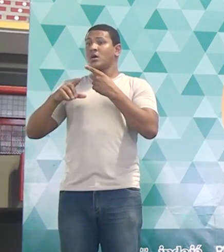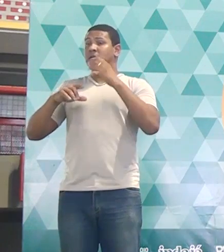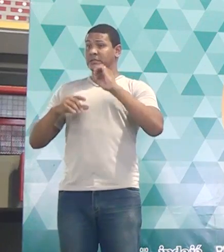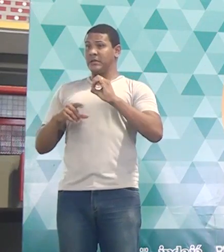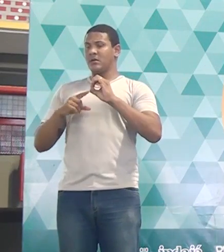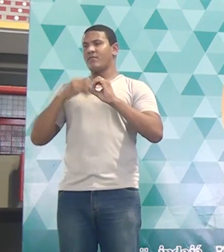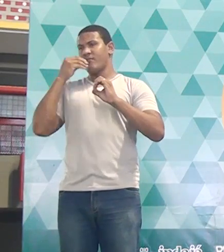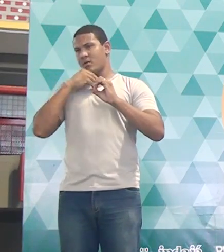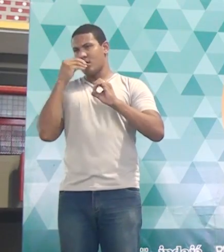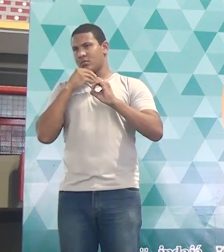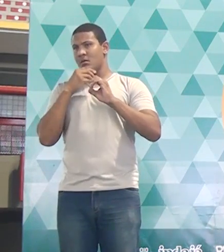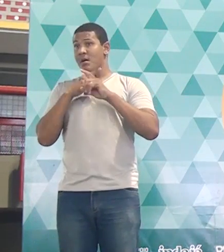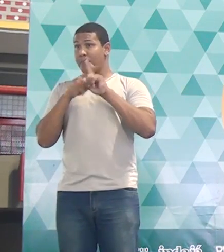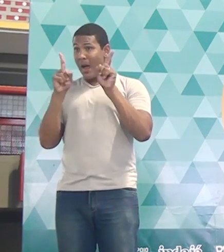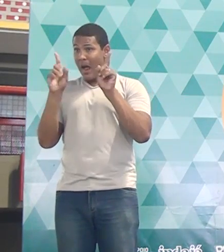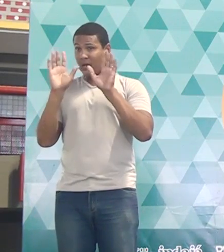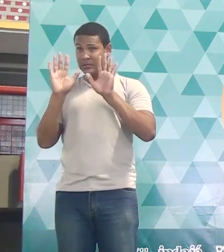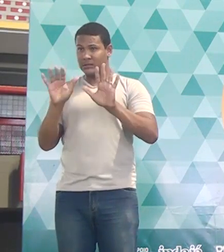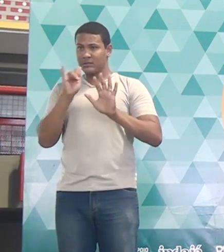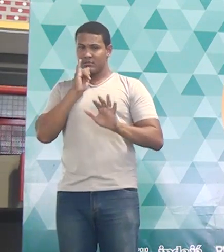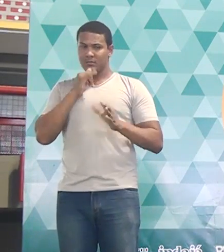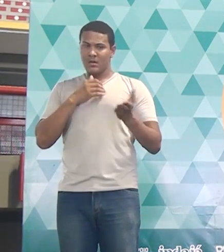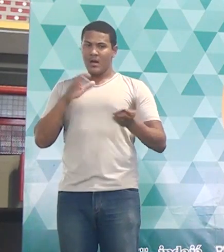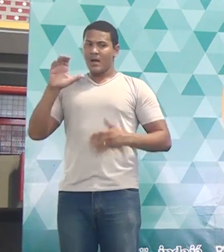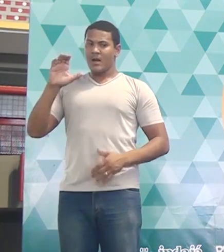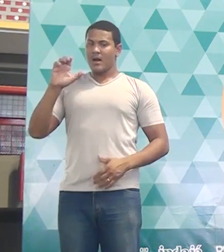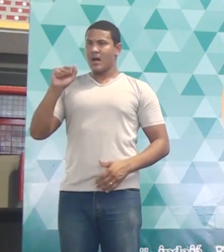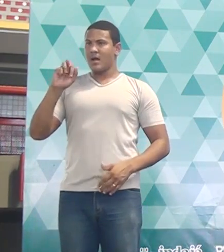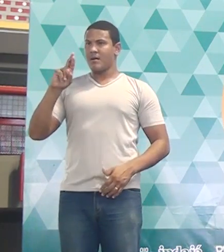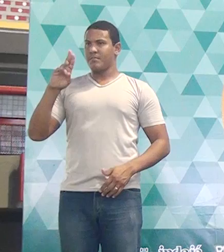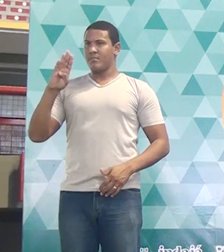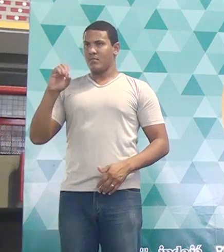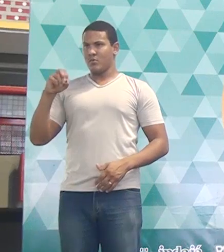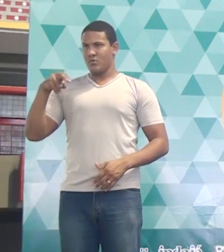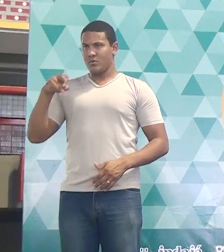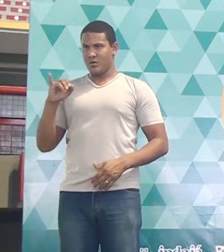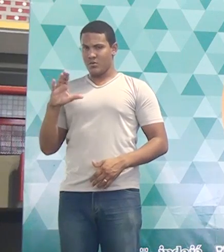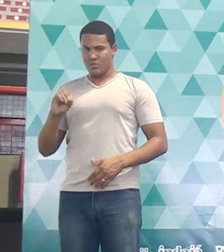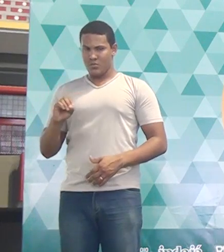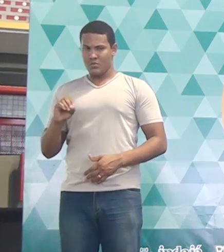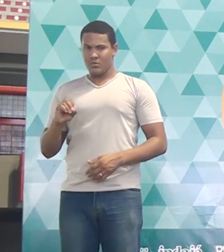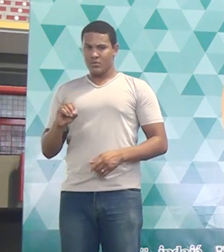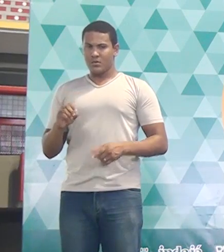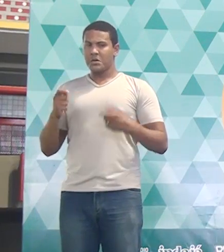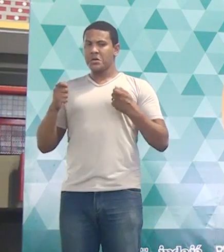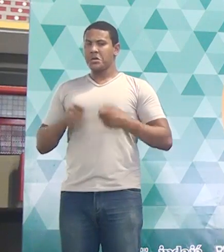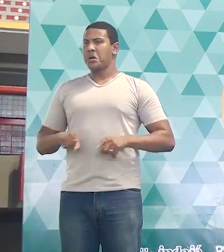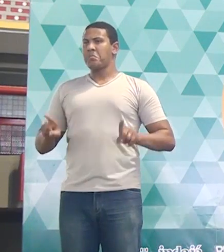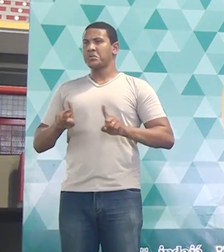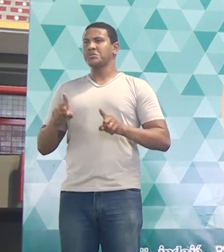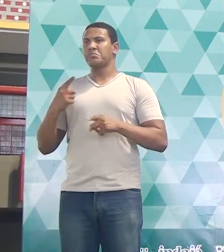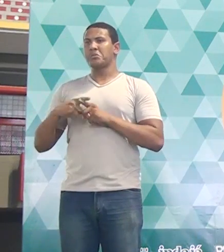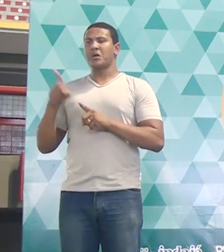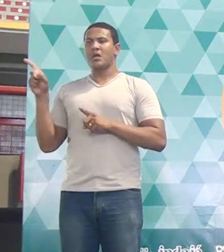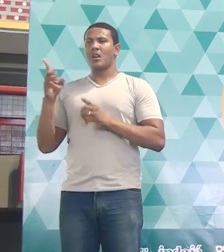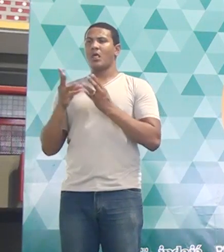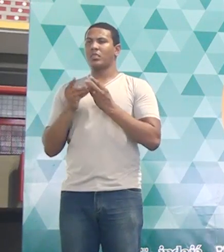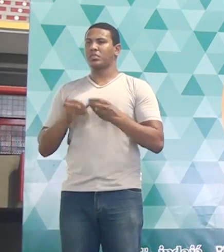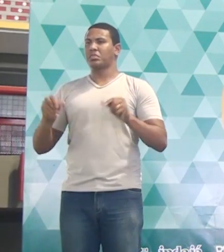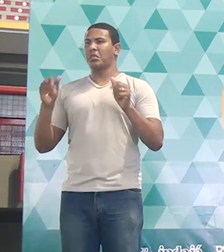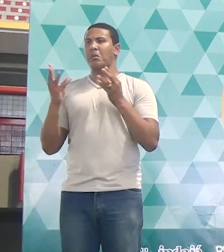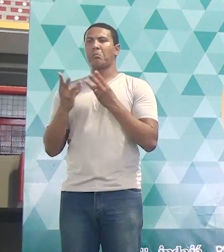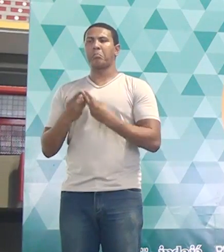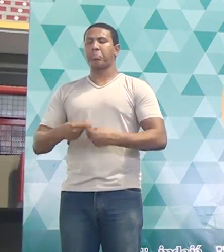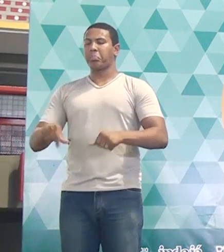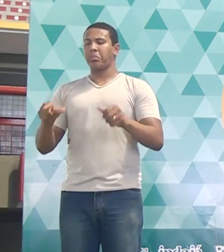não precisa fazer essa conta. O ácido carbônico é um deles. É que o ácido carbônico ele é instável. Sendo